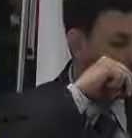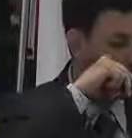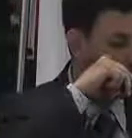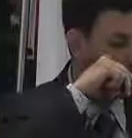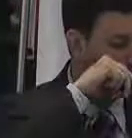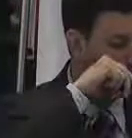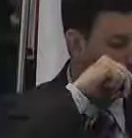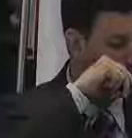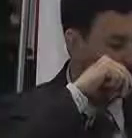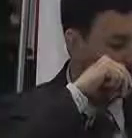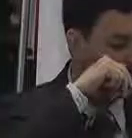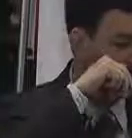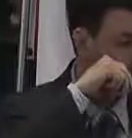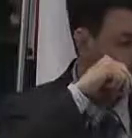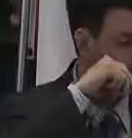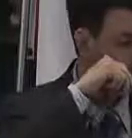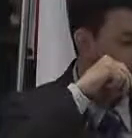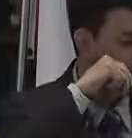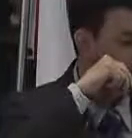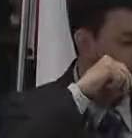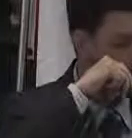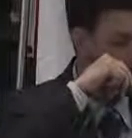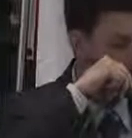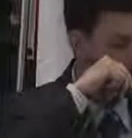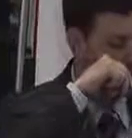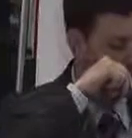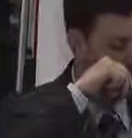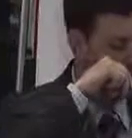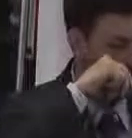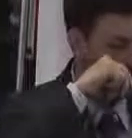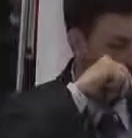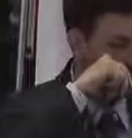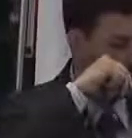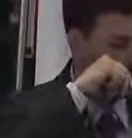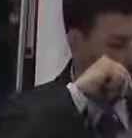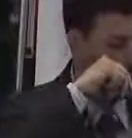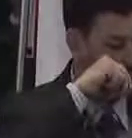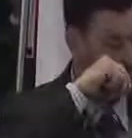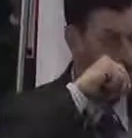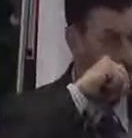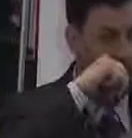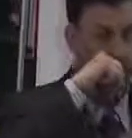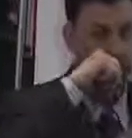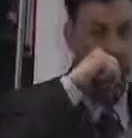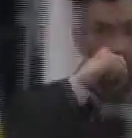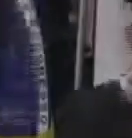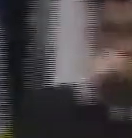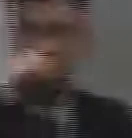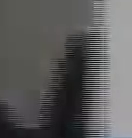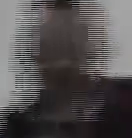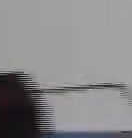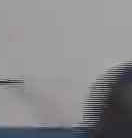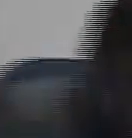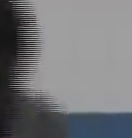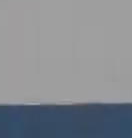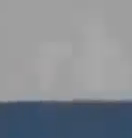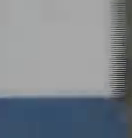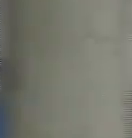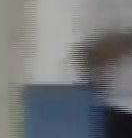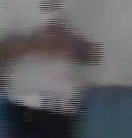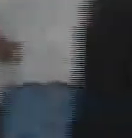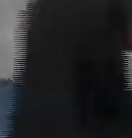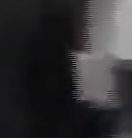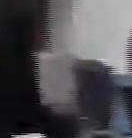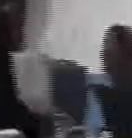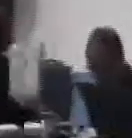seus parágrafos sucessivos. Em votação, vereadores que aprovam, permaneçam por esse encontro. Aprovado